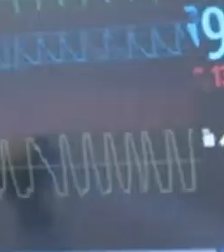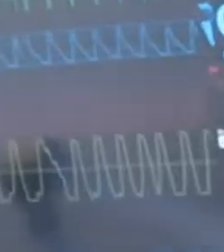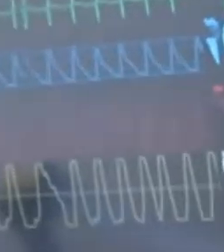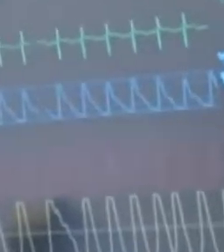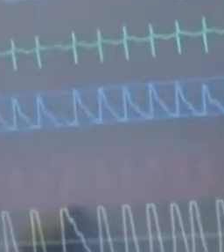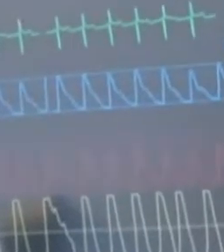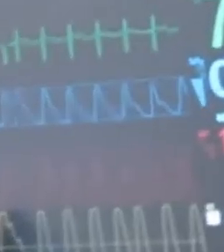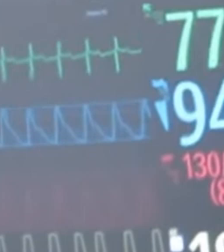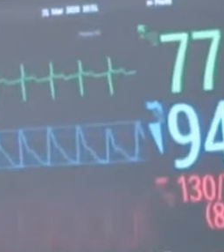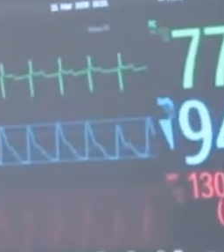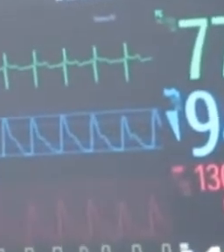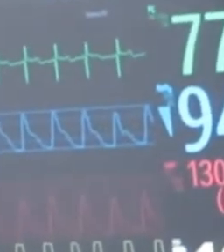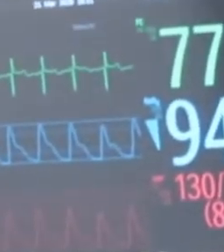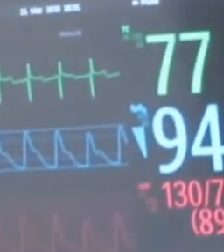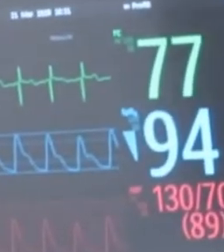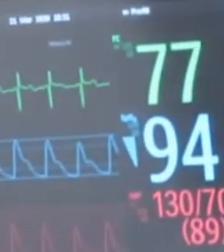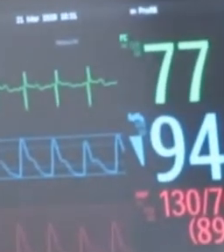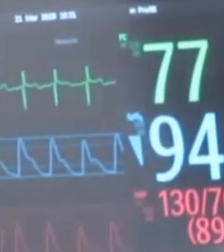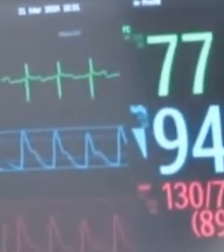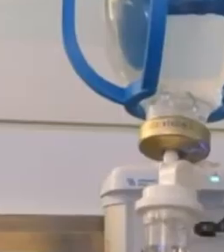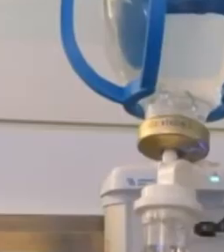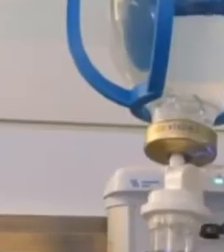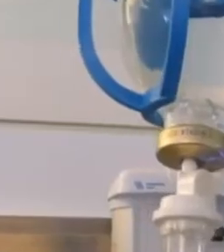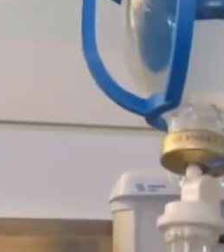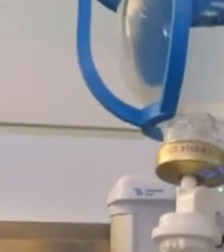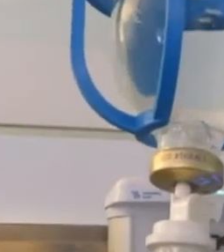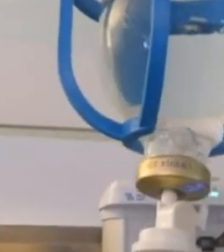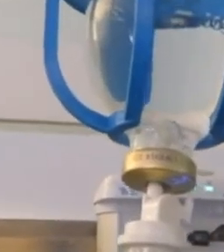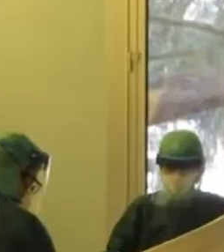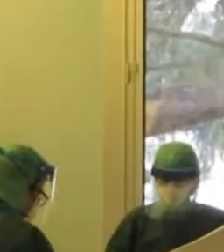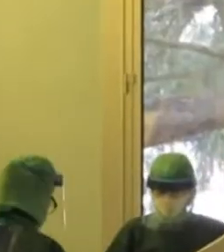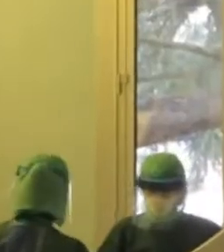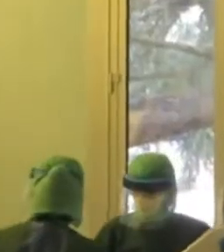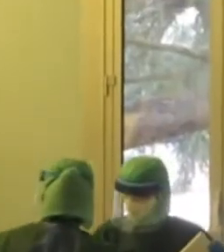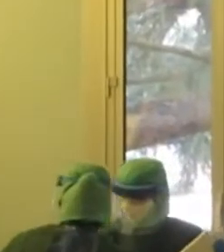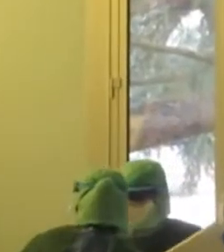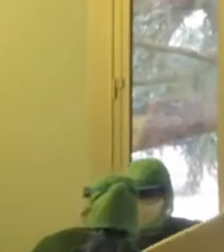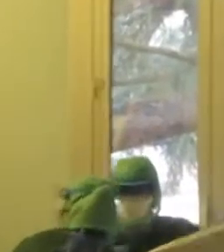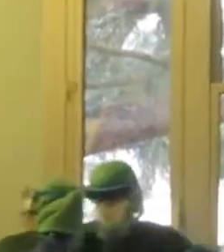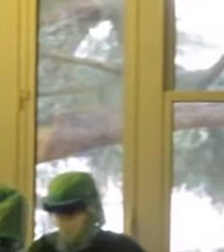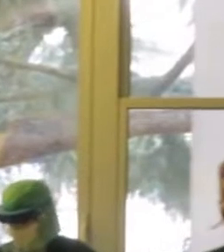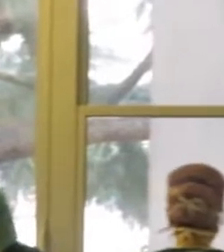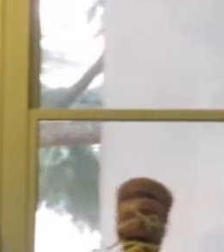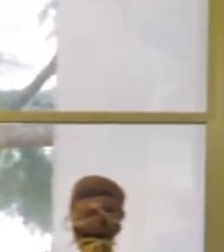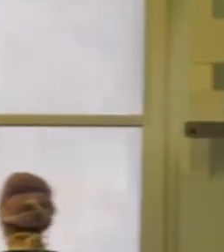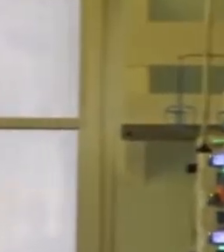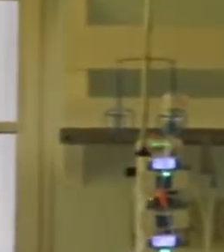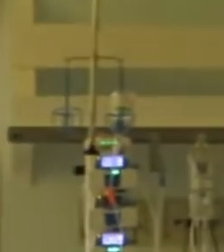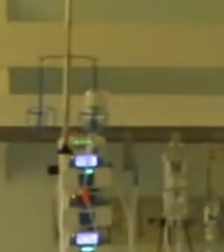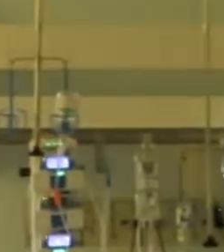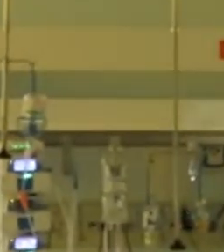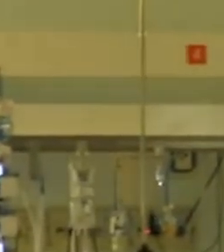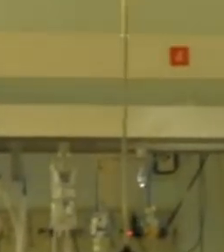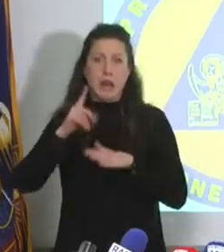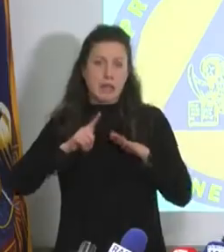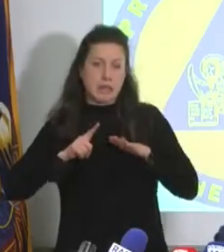secondo migliori in italia numeri che portano il pensiero a venerdì quando ci sarà una nuova valutazione del comitato tecnico scientifico sull'assegnazione delle